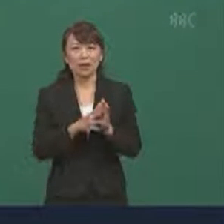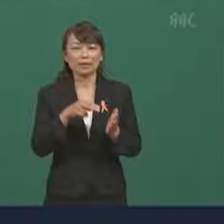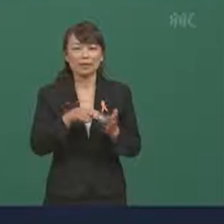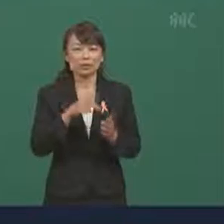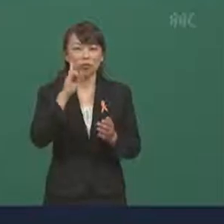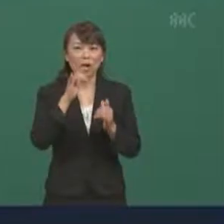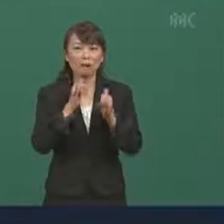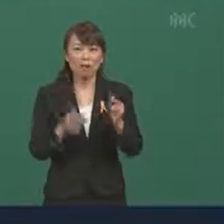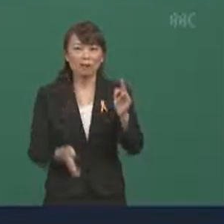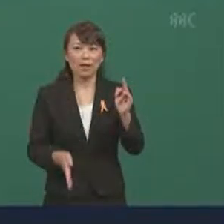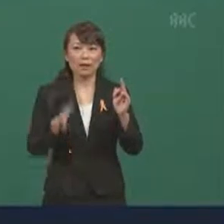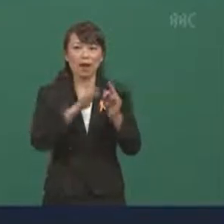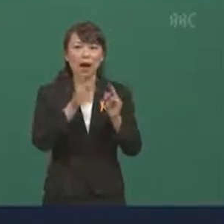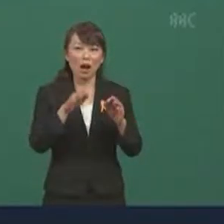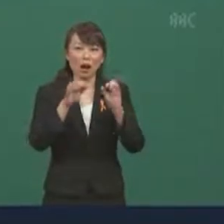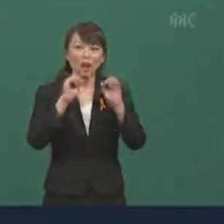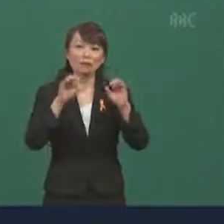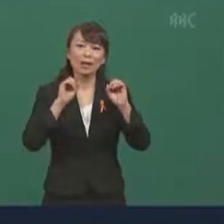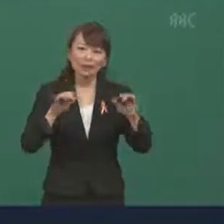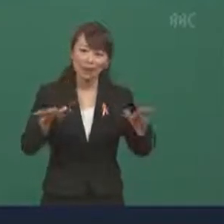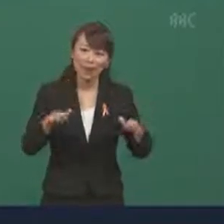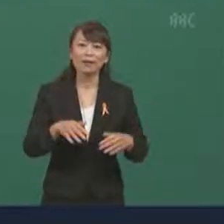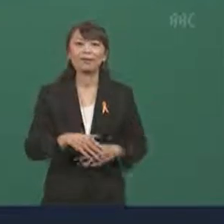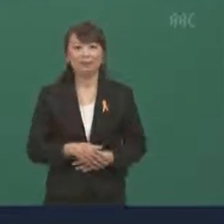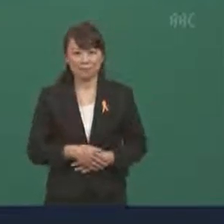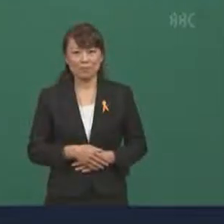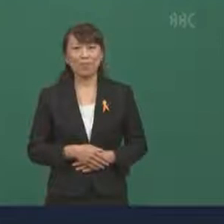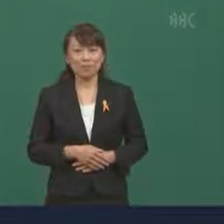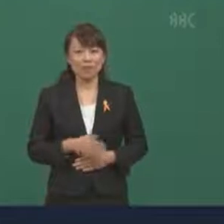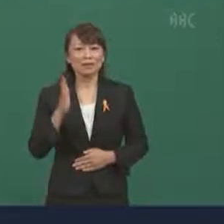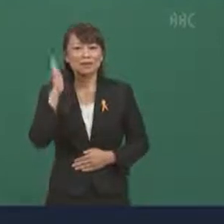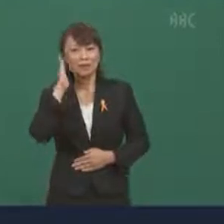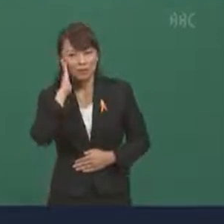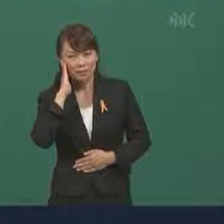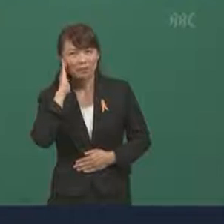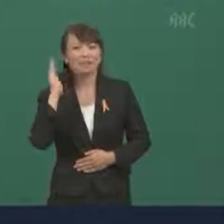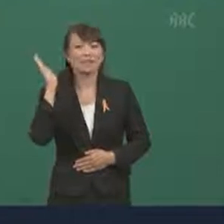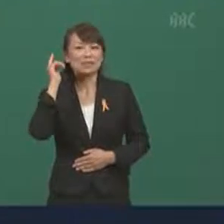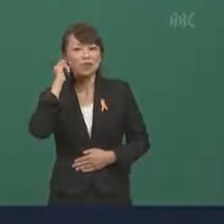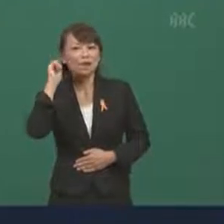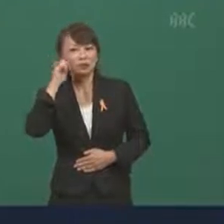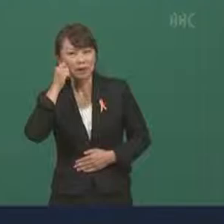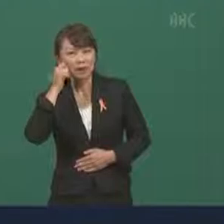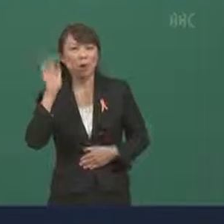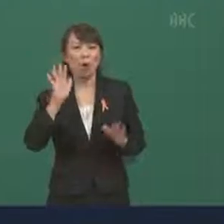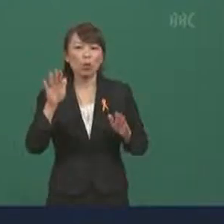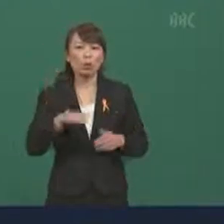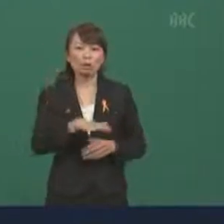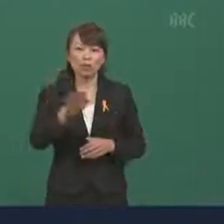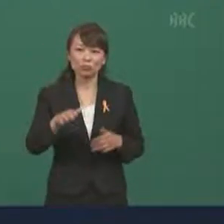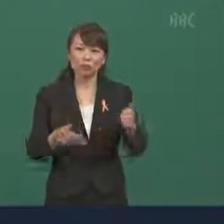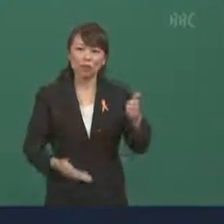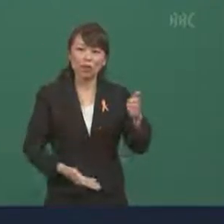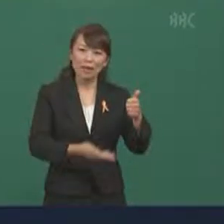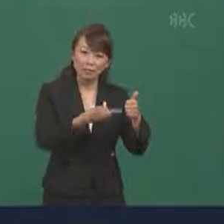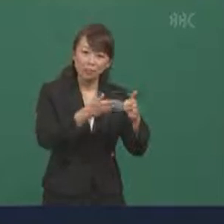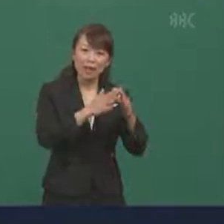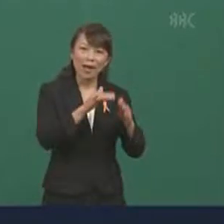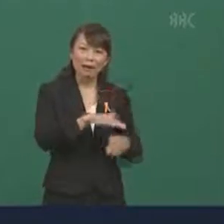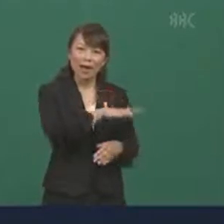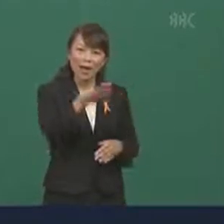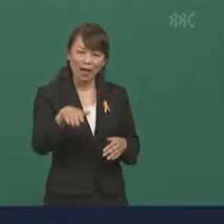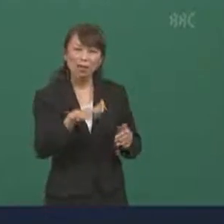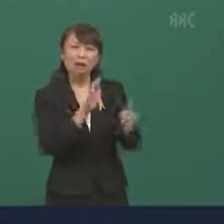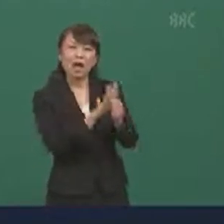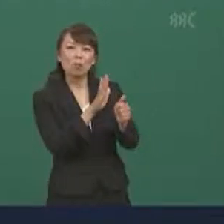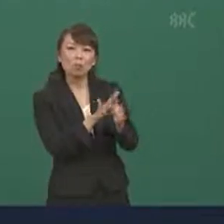続いて、滋賀県立聴覚障害者センターからのお知らせです。聞こえないまたは聞こえにくいお子さんを育てている